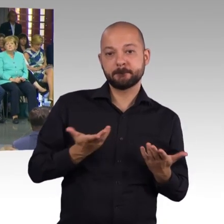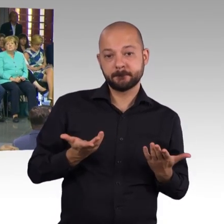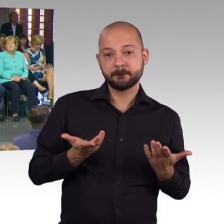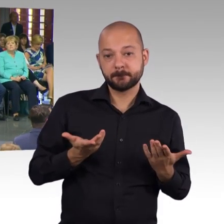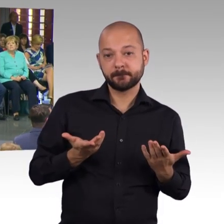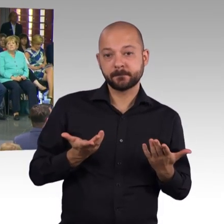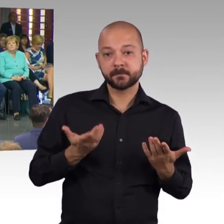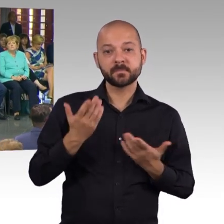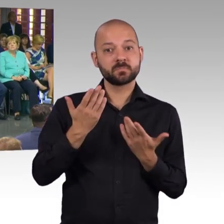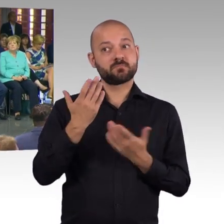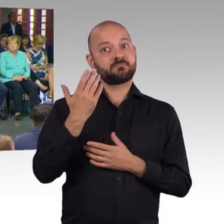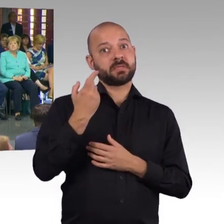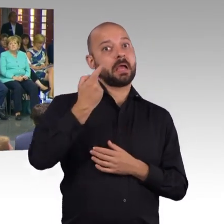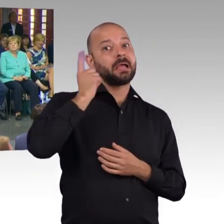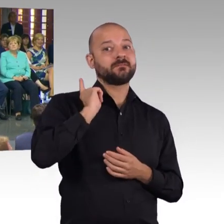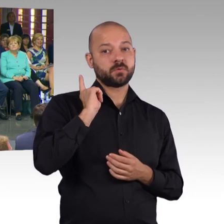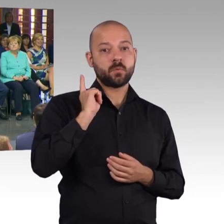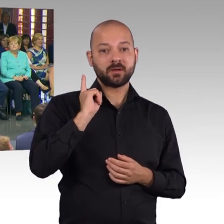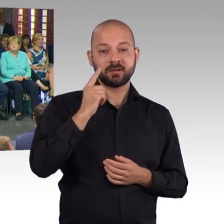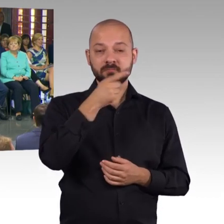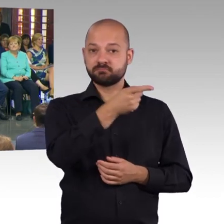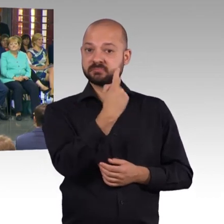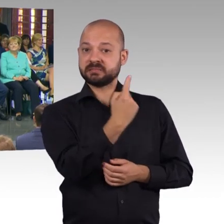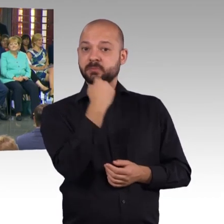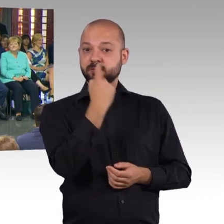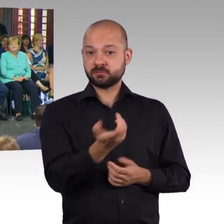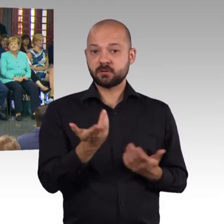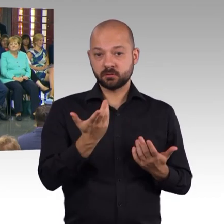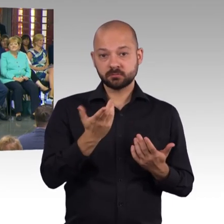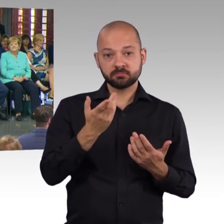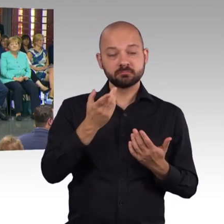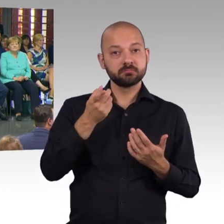meiner festen Überzeugung. Zitat Ende.